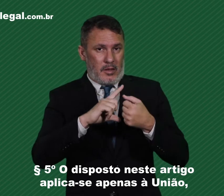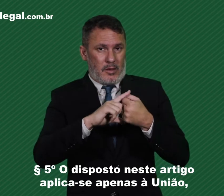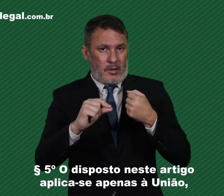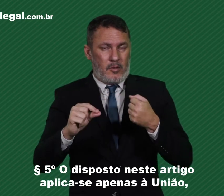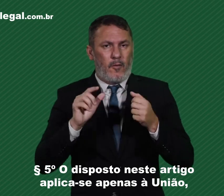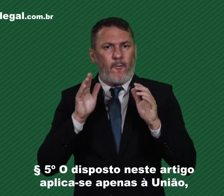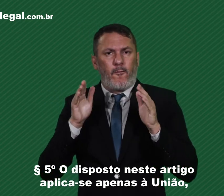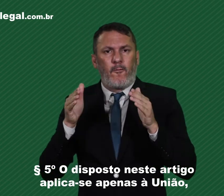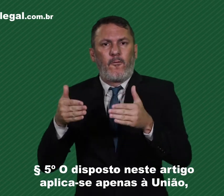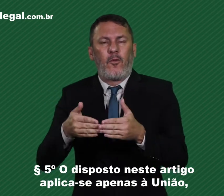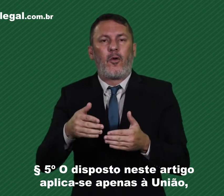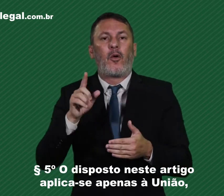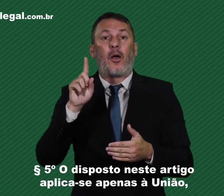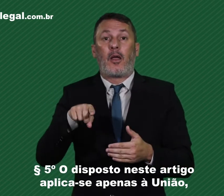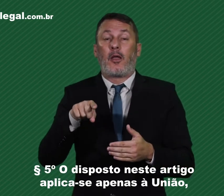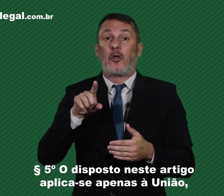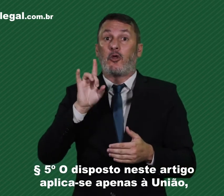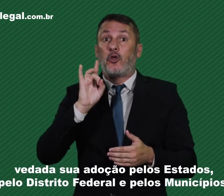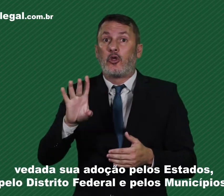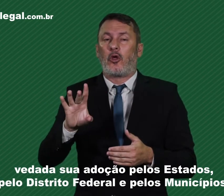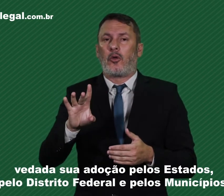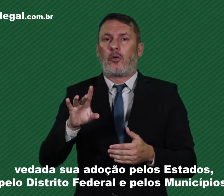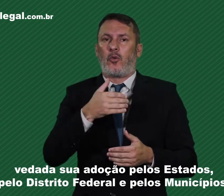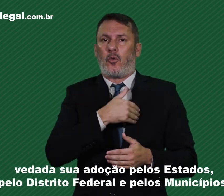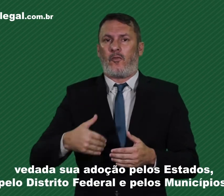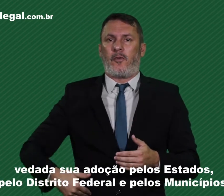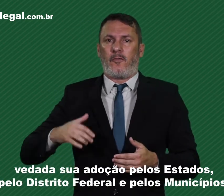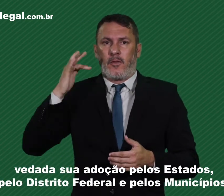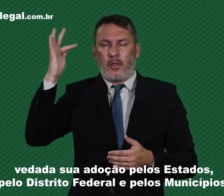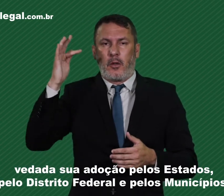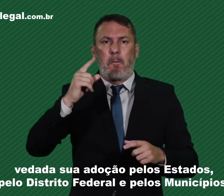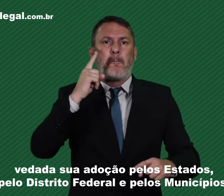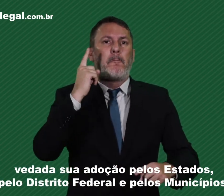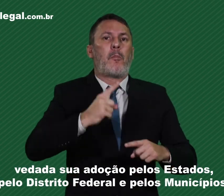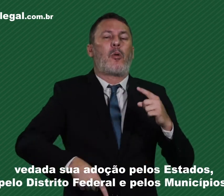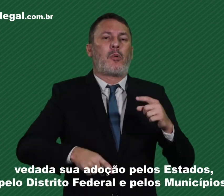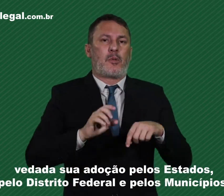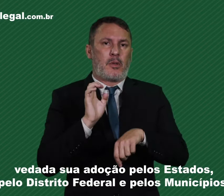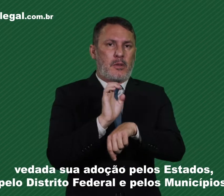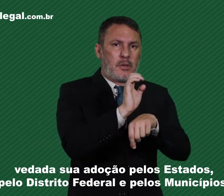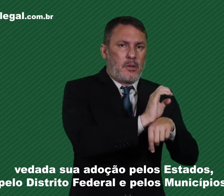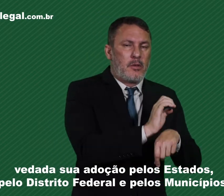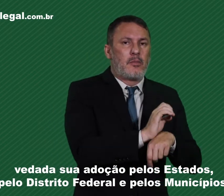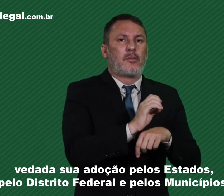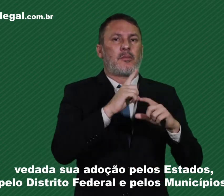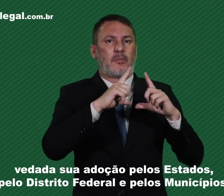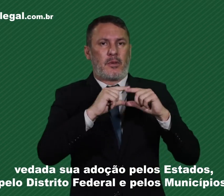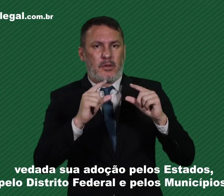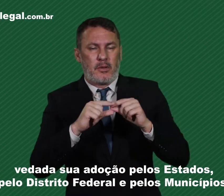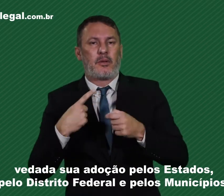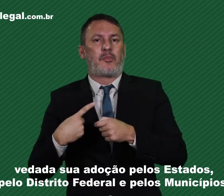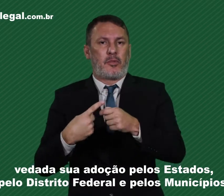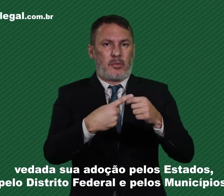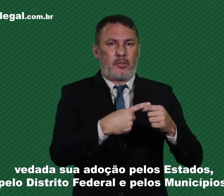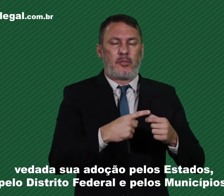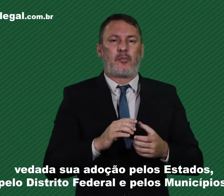aplica-se apenas a união vedada a sua adoção pelos Estados pelo Distrito Federal e pelos